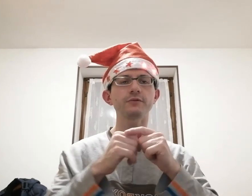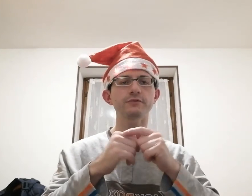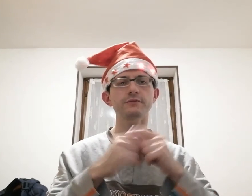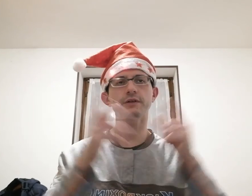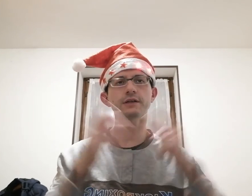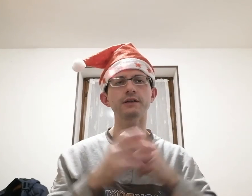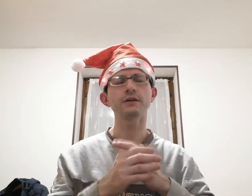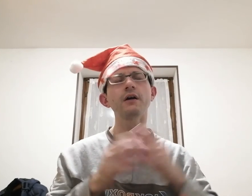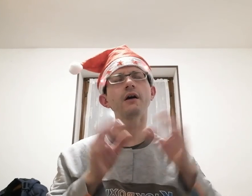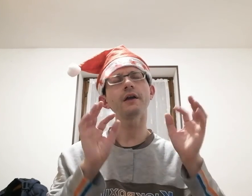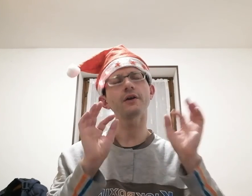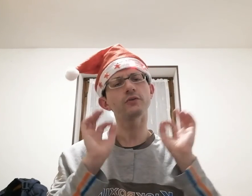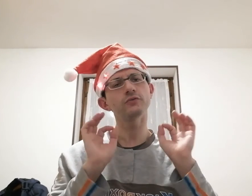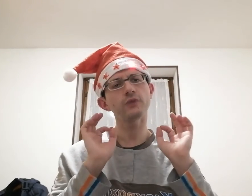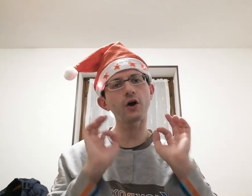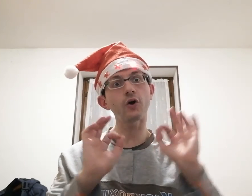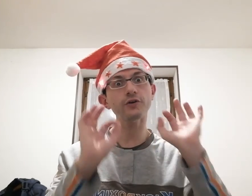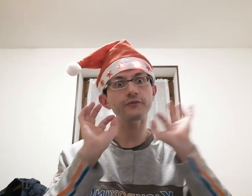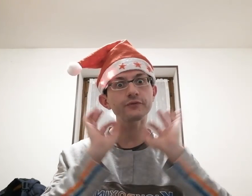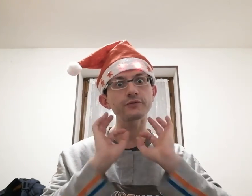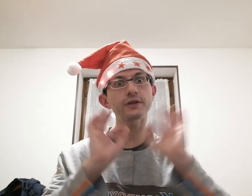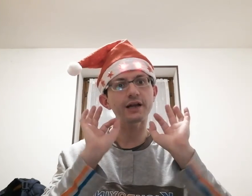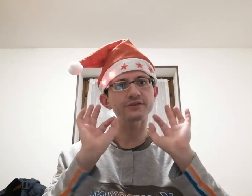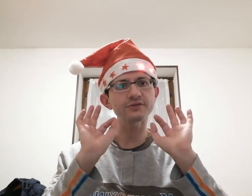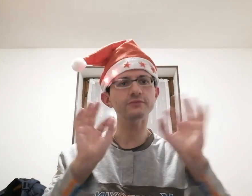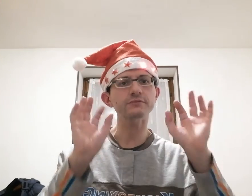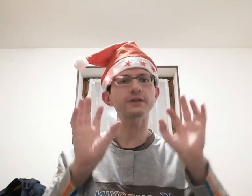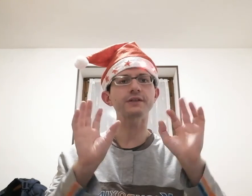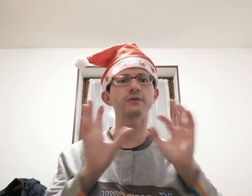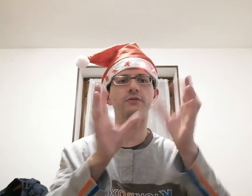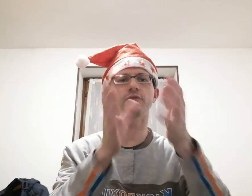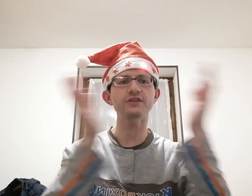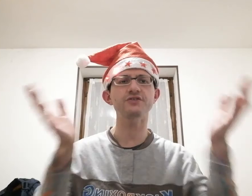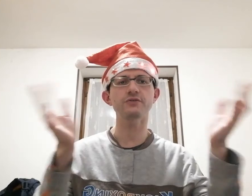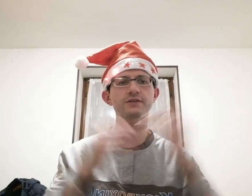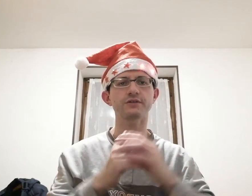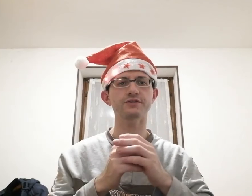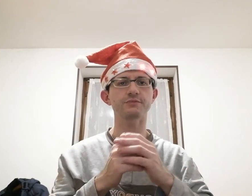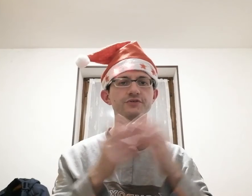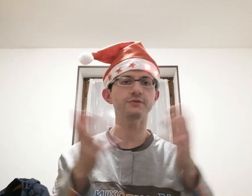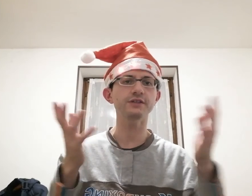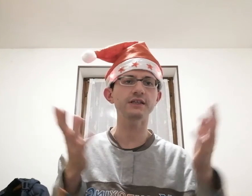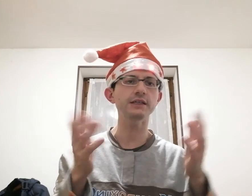rifaremo, e comunque ho sfruttato questa occasione, se così possiamo dire,